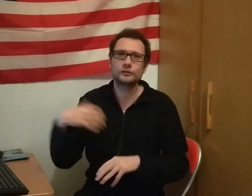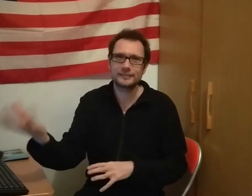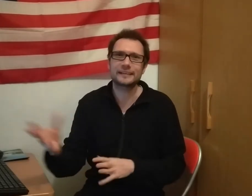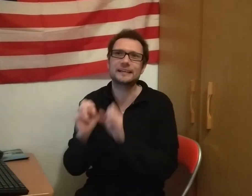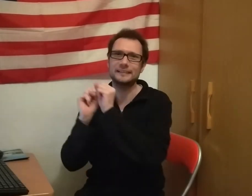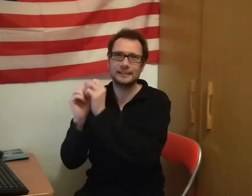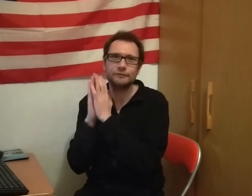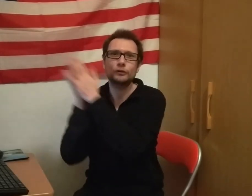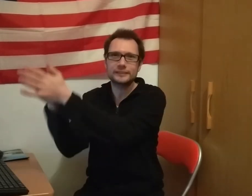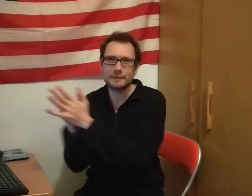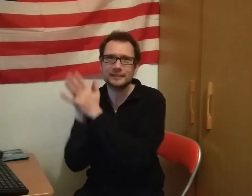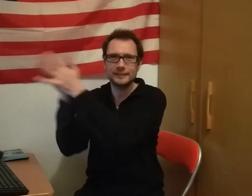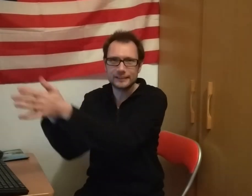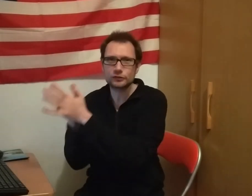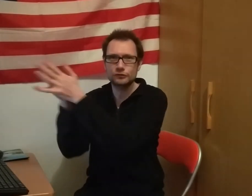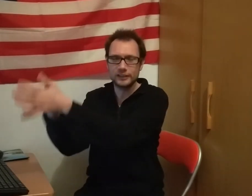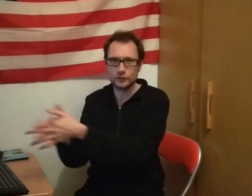desde casa, enfócate más en esos vídeos de